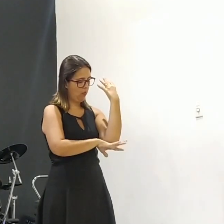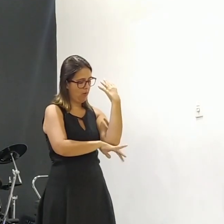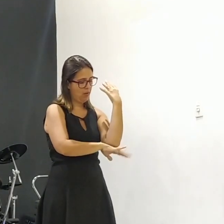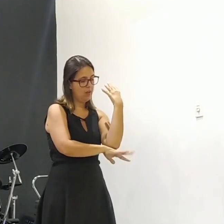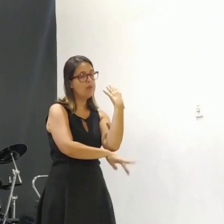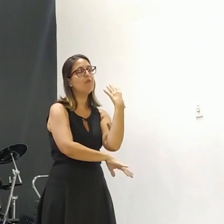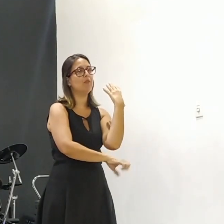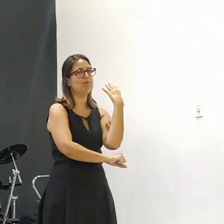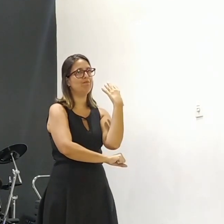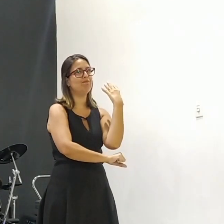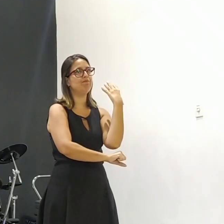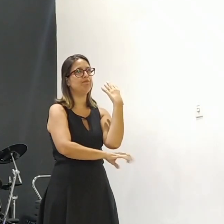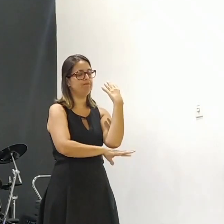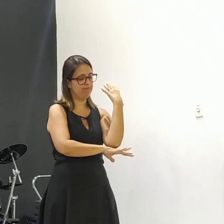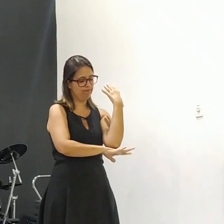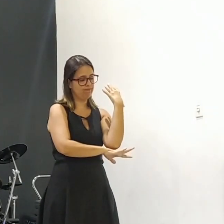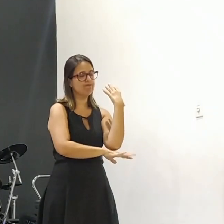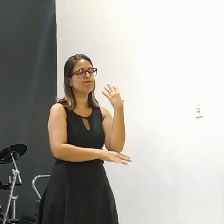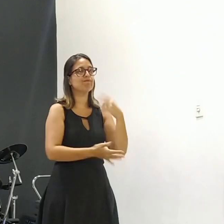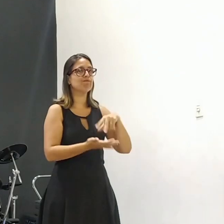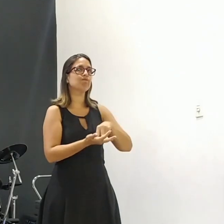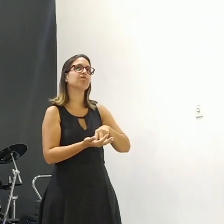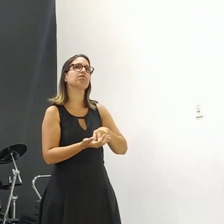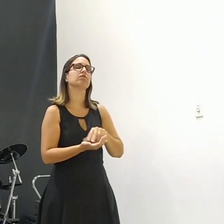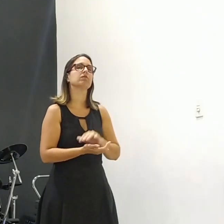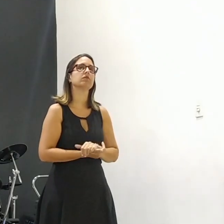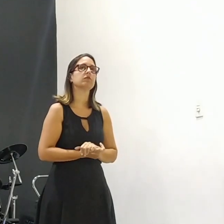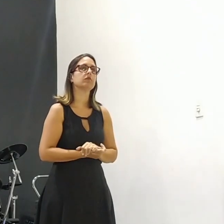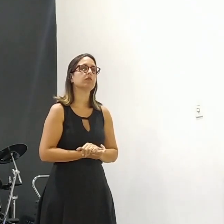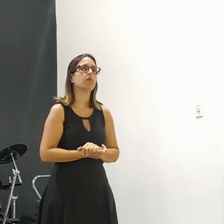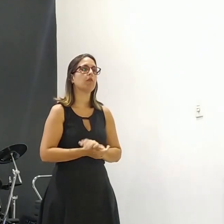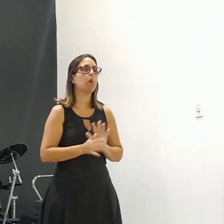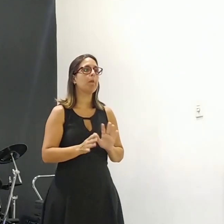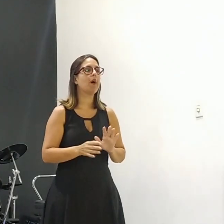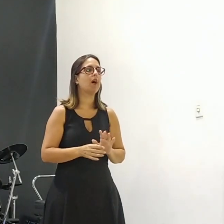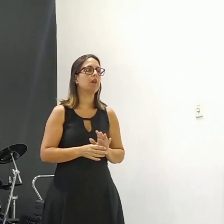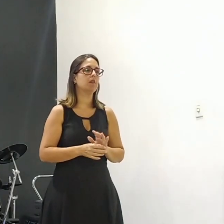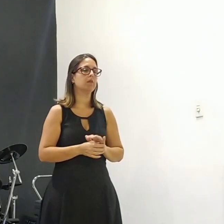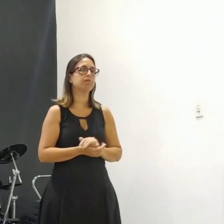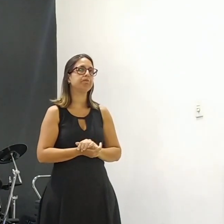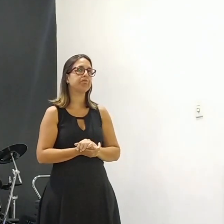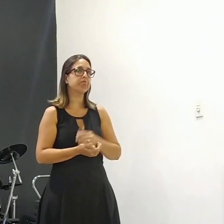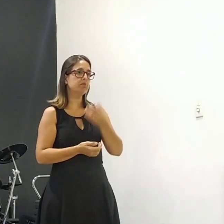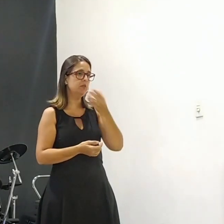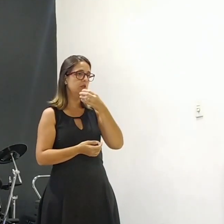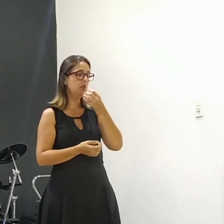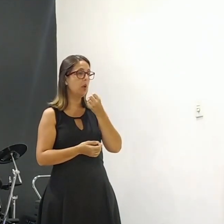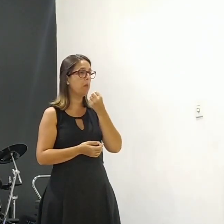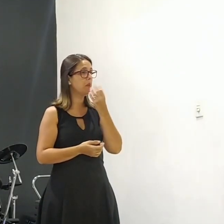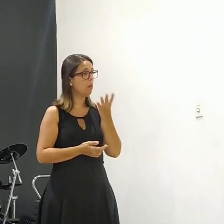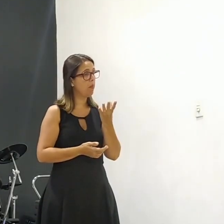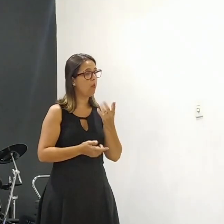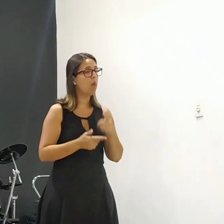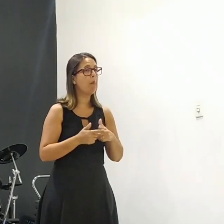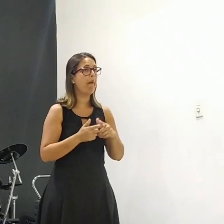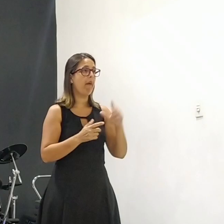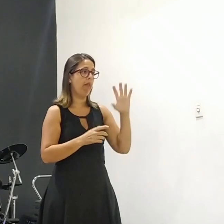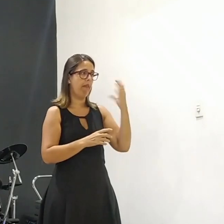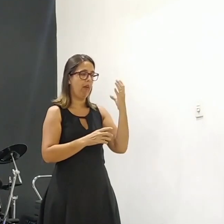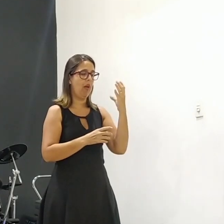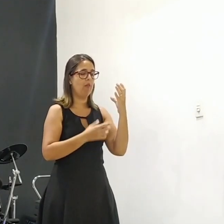tempo. Mas aí, esse fruto tem que ser um fruto bom, porque tem árvore que dá fruto ruim.